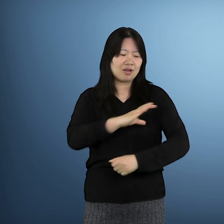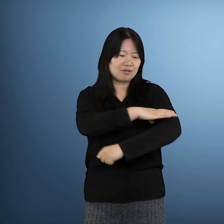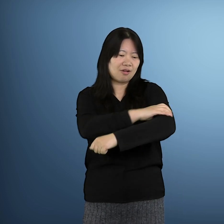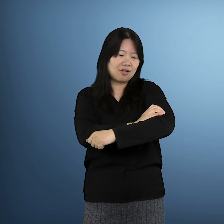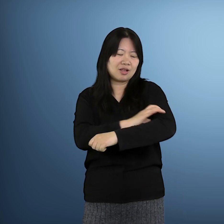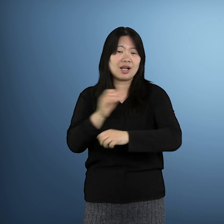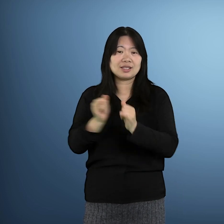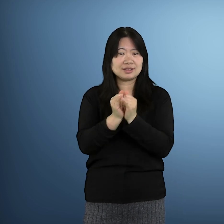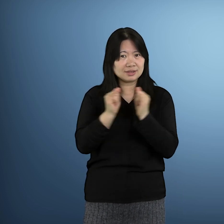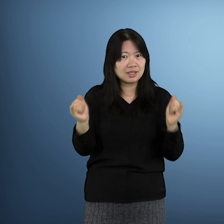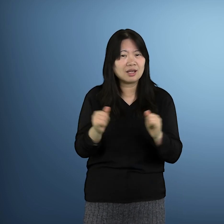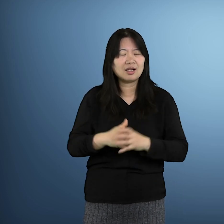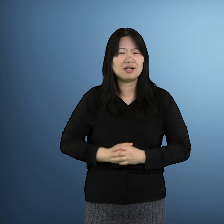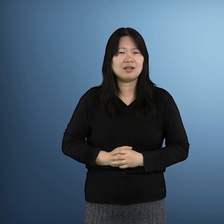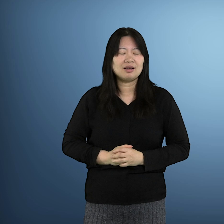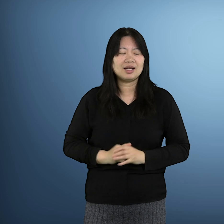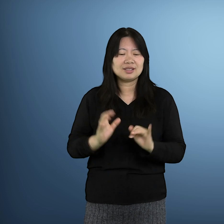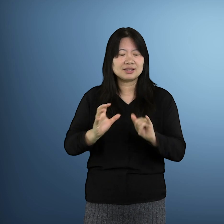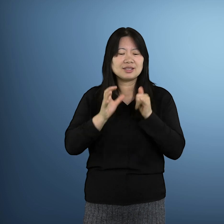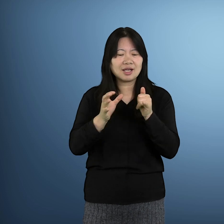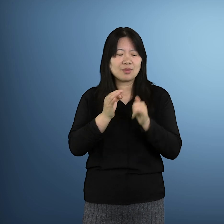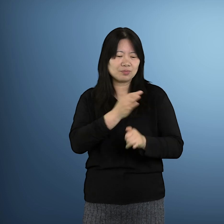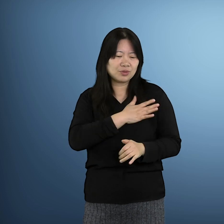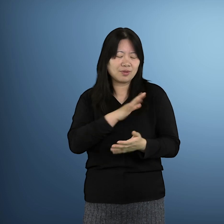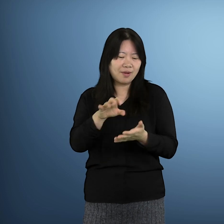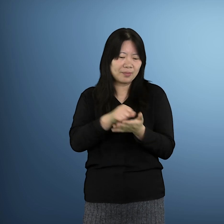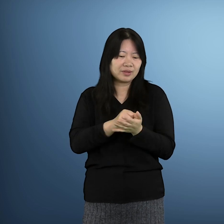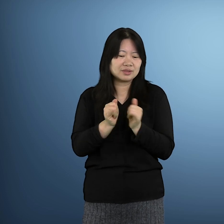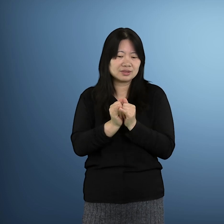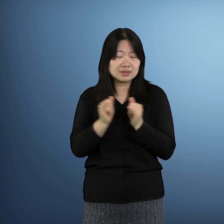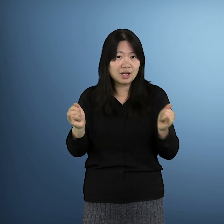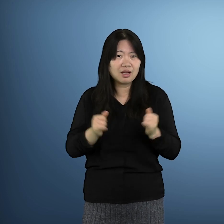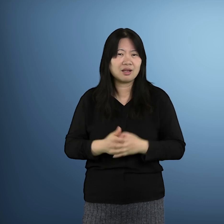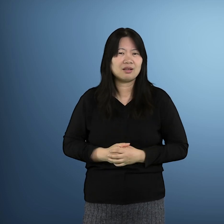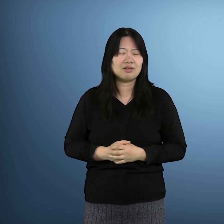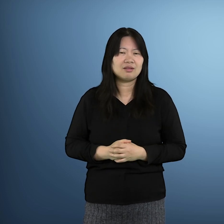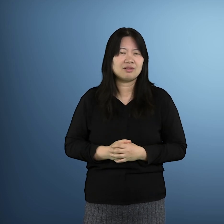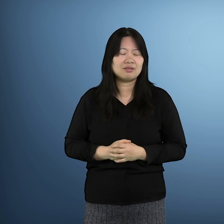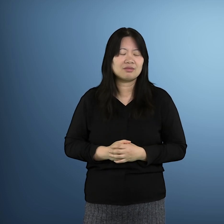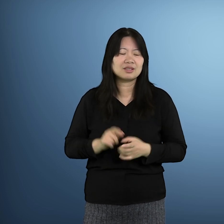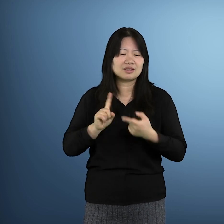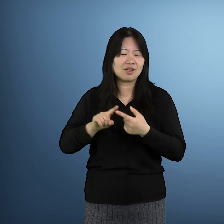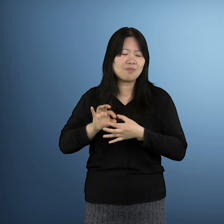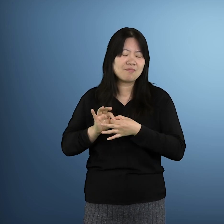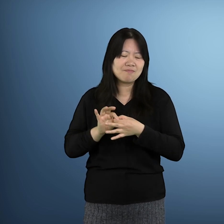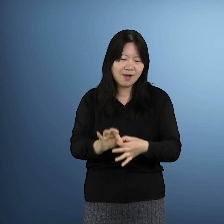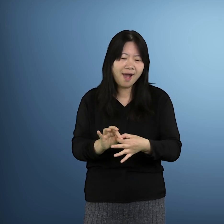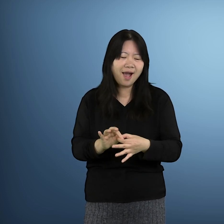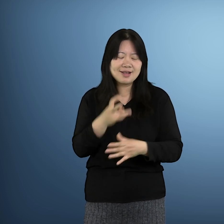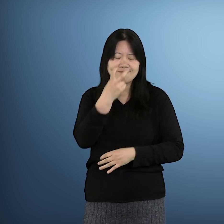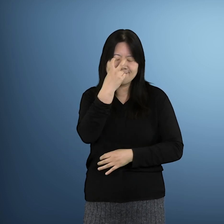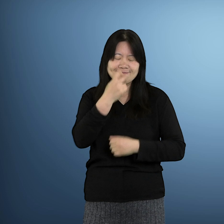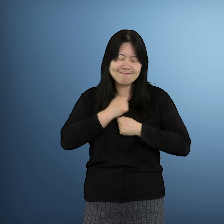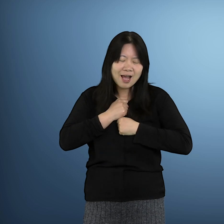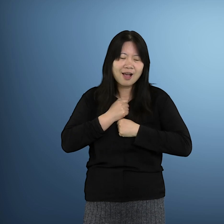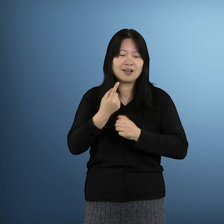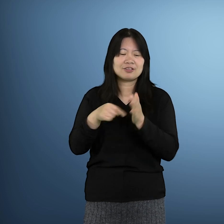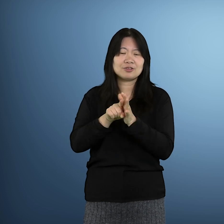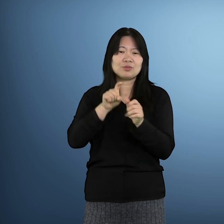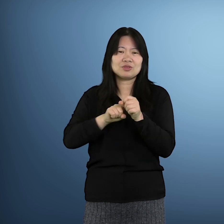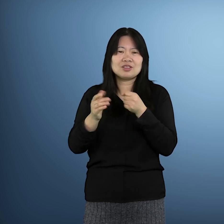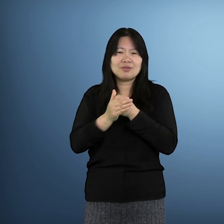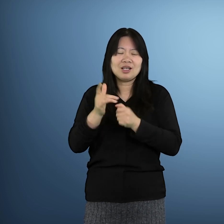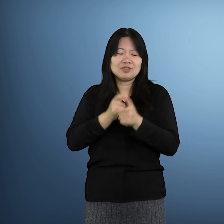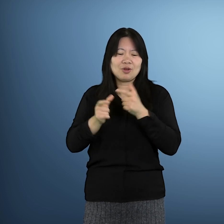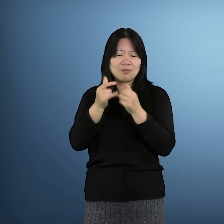권력을 가진 자나 이 세상에 불을 거머쥔 자들은 그걸 유지하고 그것을 지키기 위해서